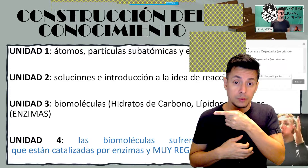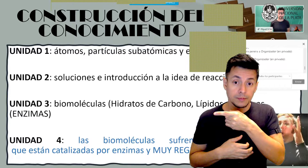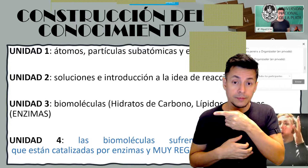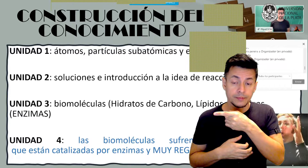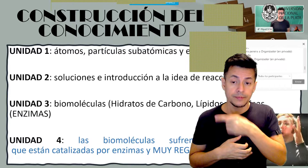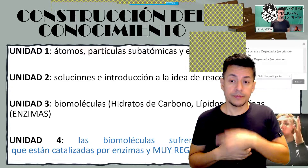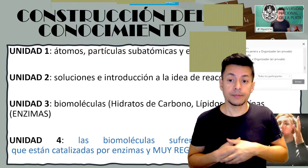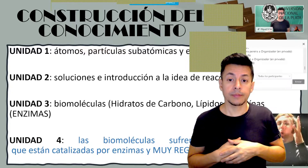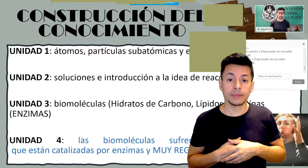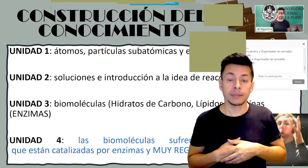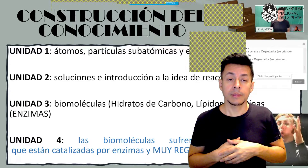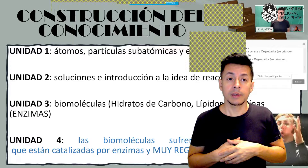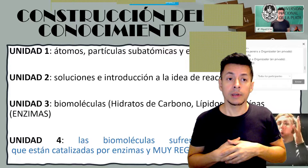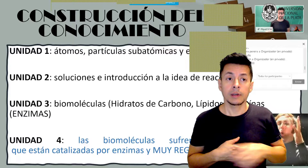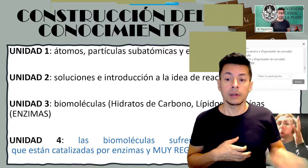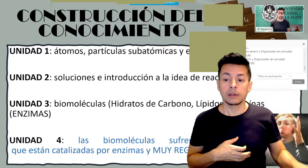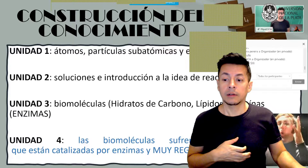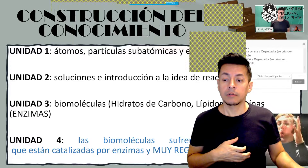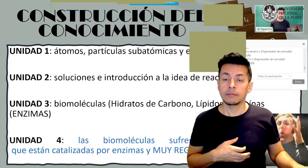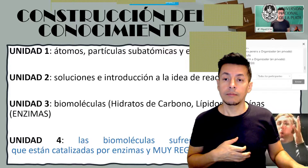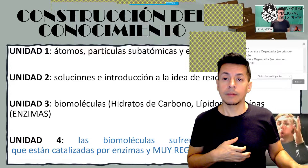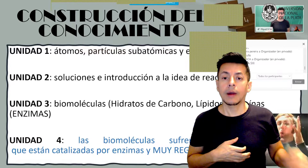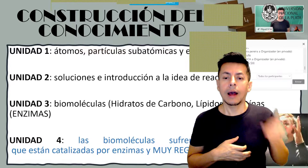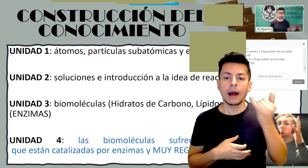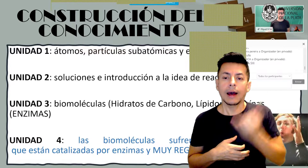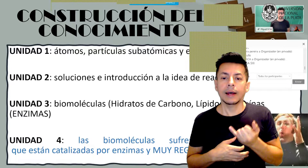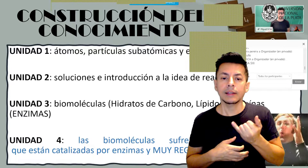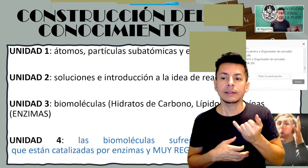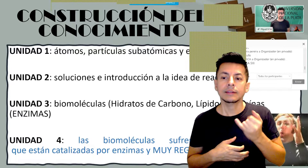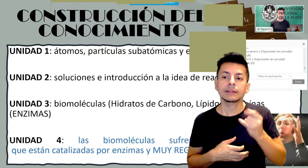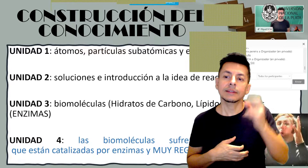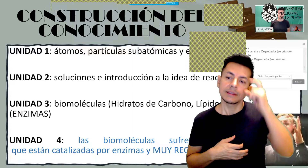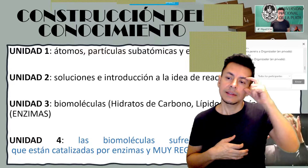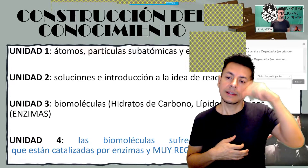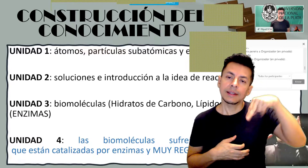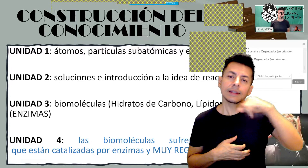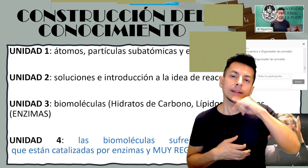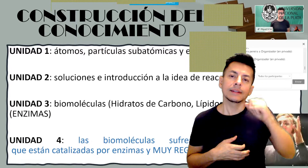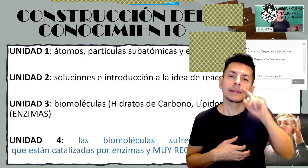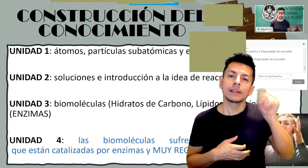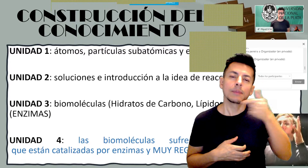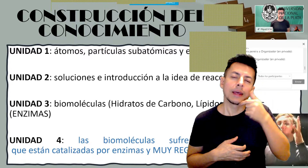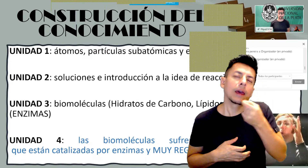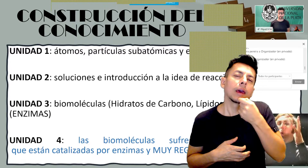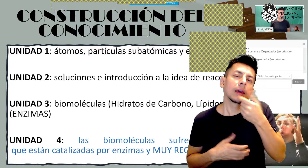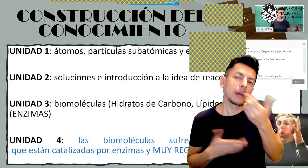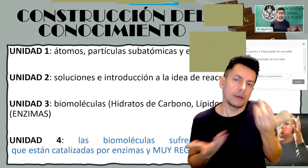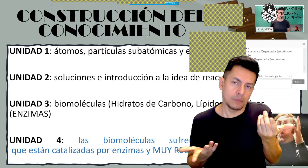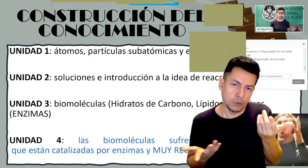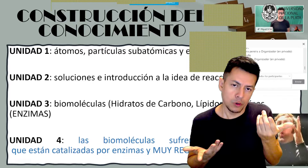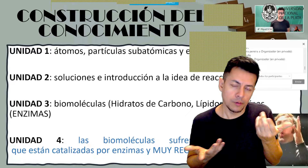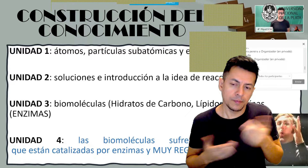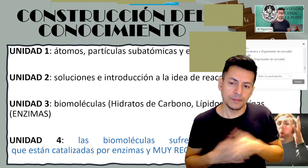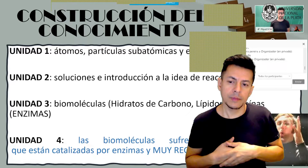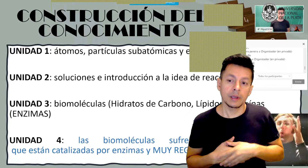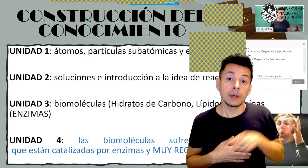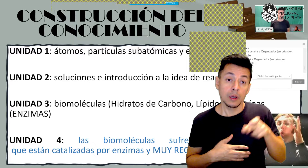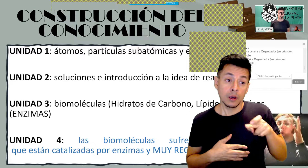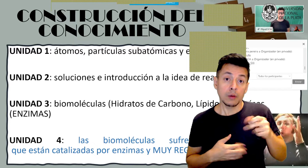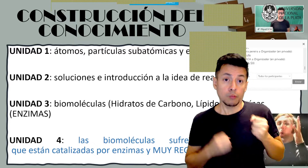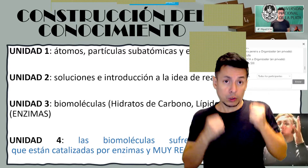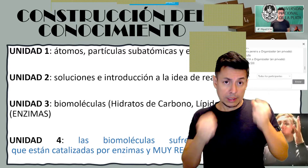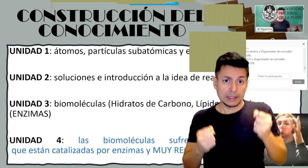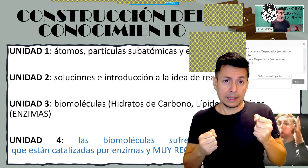que existen las enzimas, ¿sí? Lo vimos como un ejemplo de una función que pueden cumplir las proteínas en nuestro